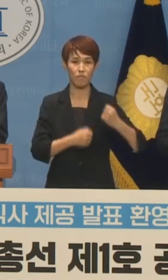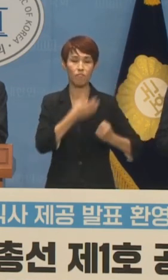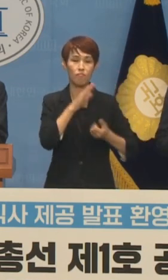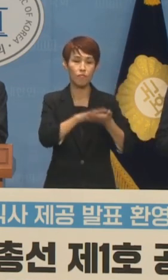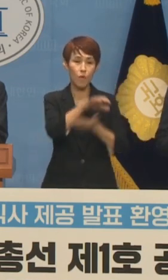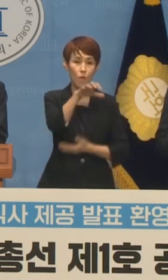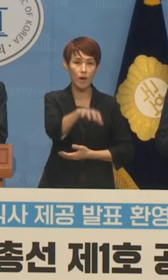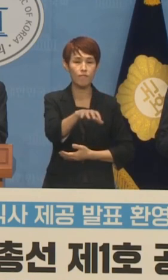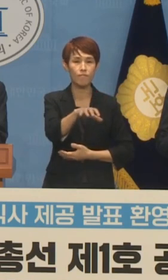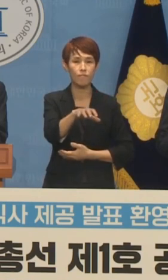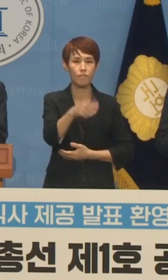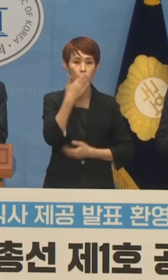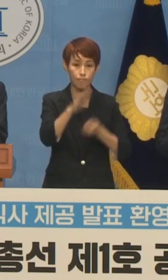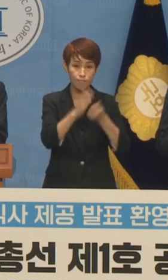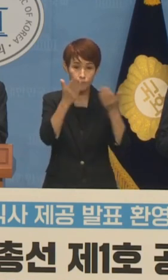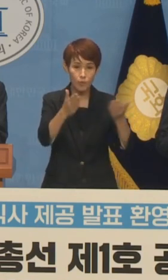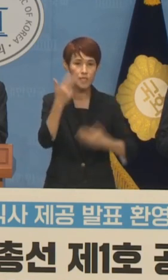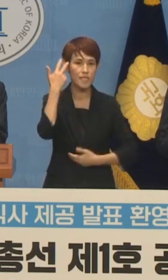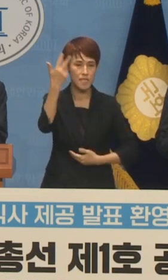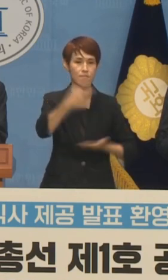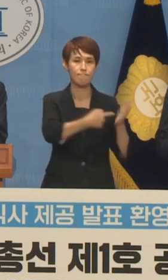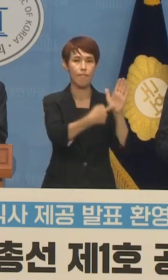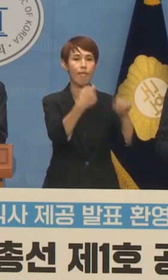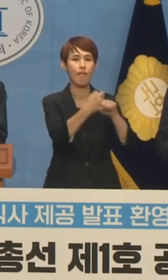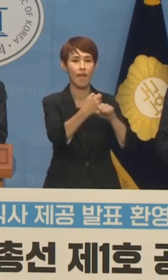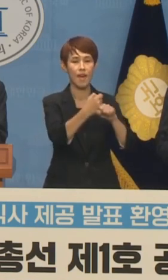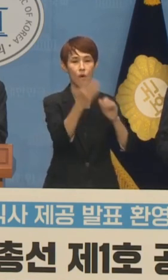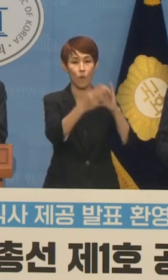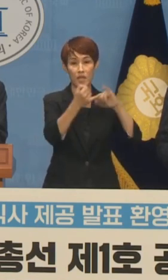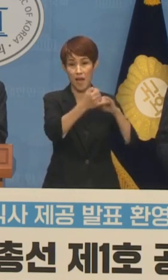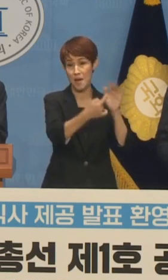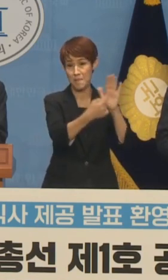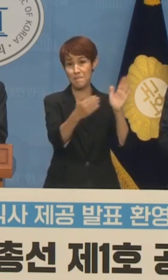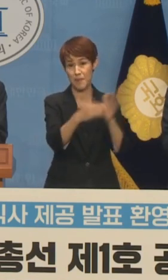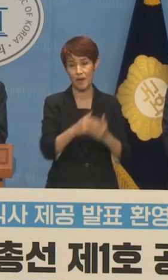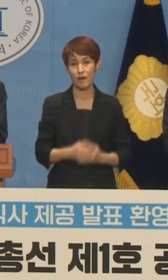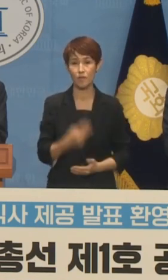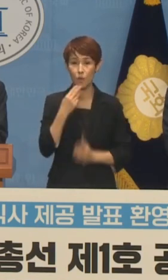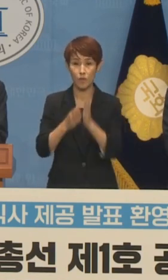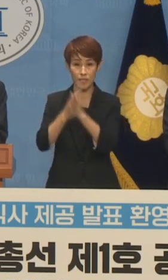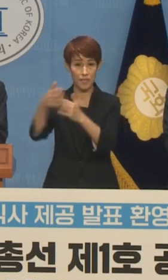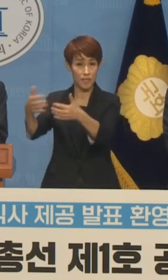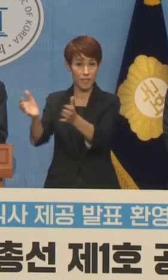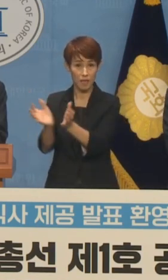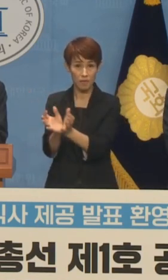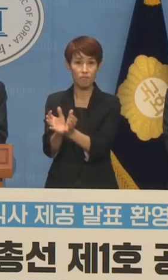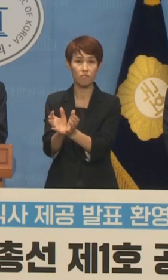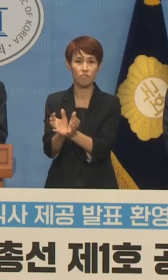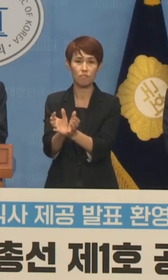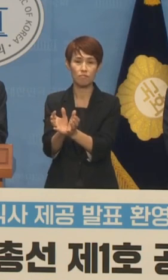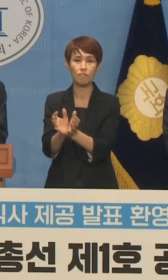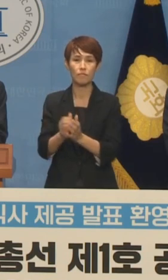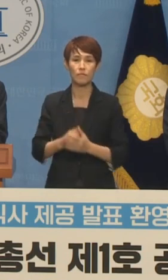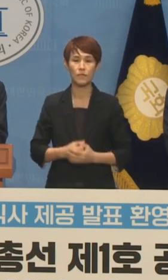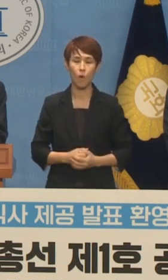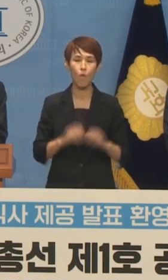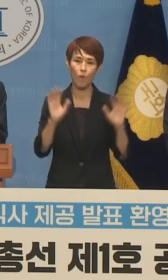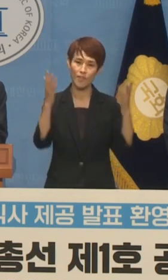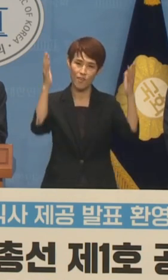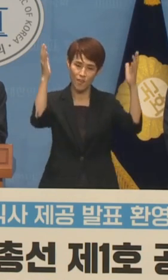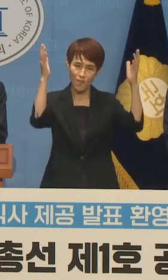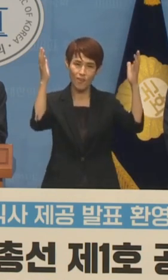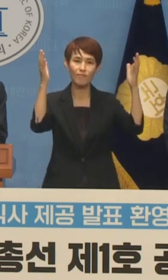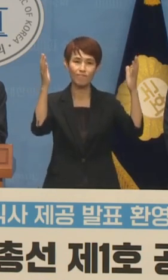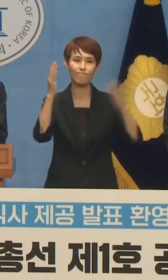주 7일로 확대하겠다는 공약을 발표한 바 있습니다. 당시에도 서울시당은 만시지탄이지만 환영한다는